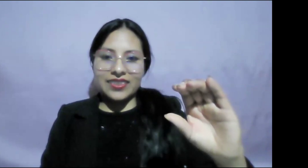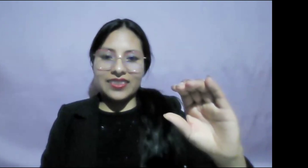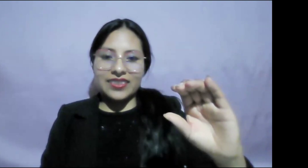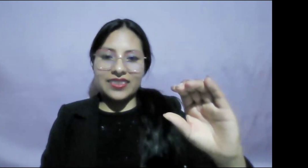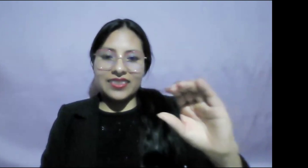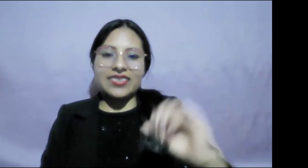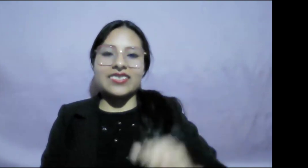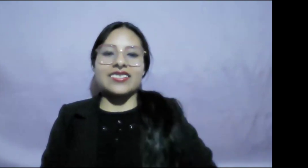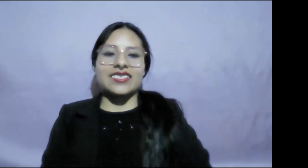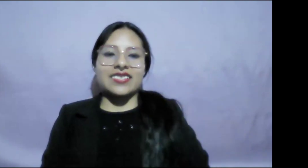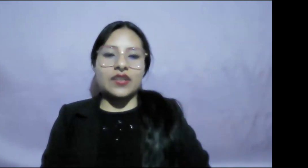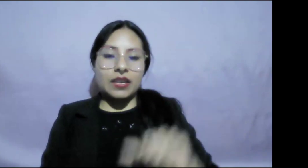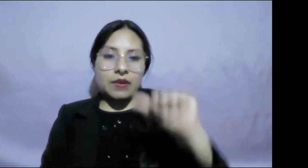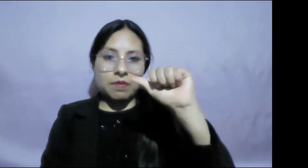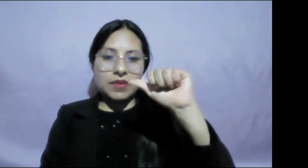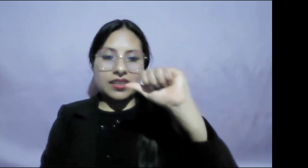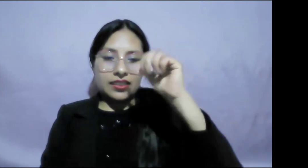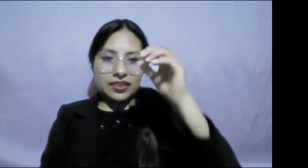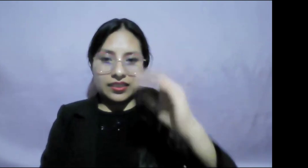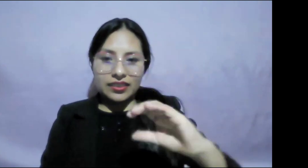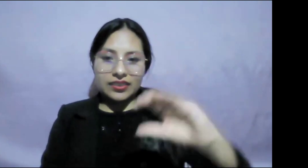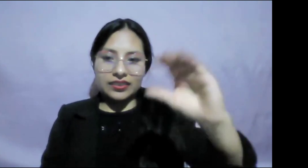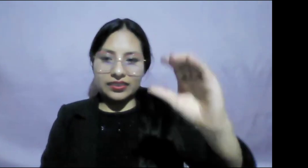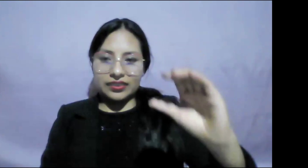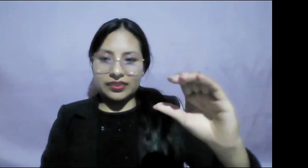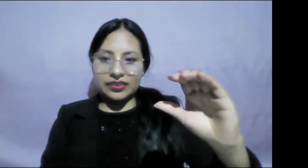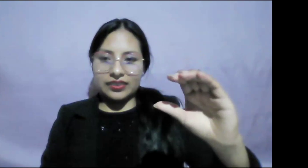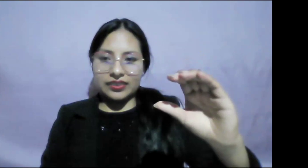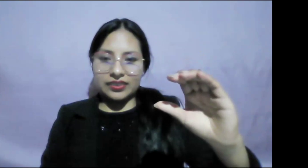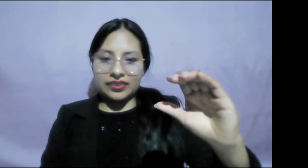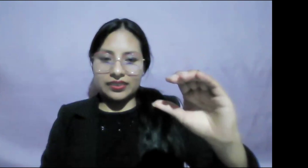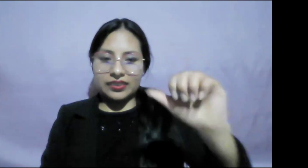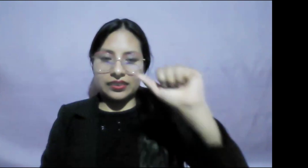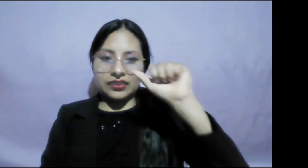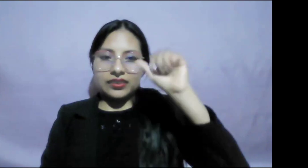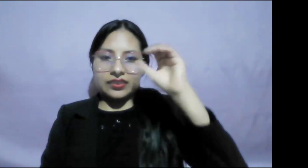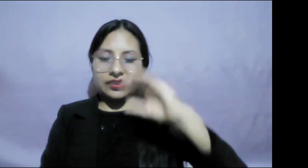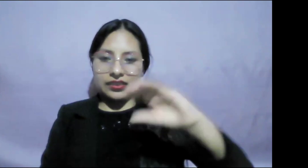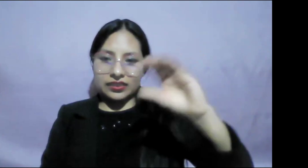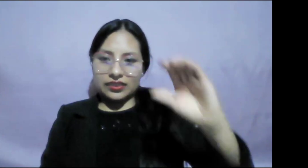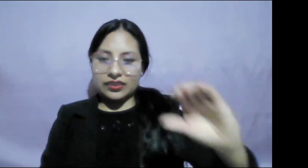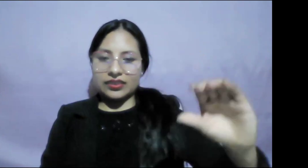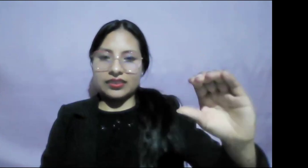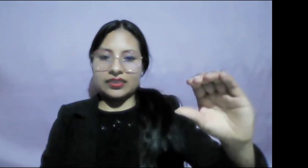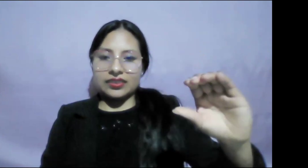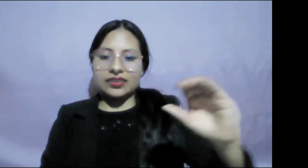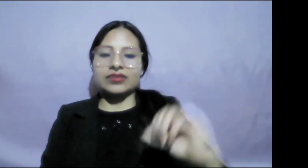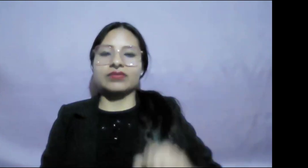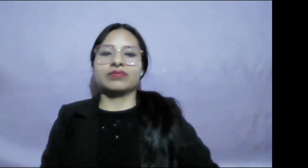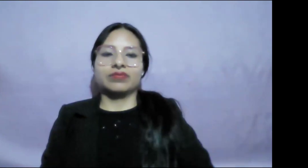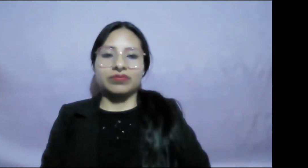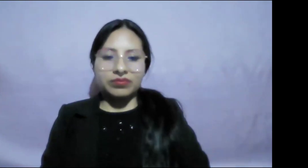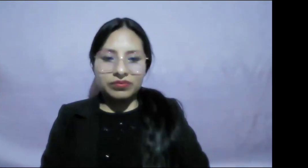la letra c la a y luego la c Ajá